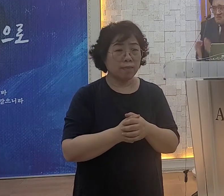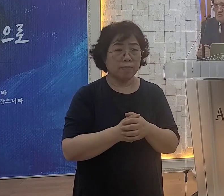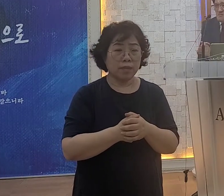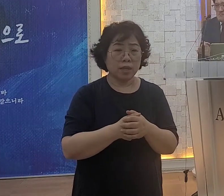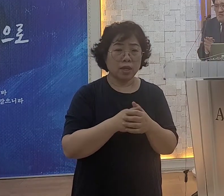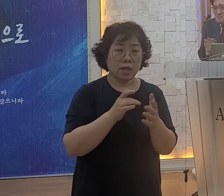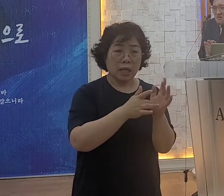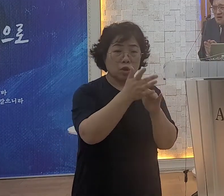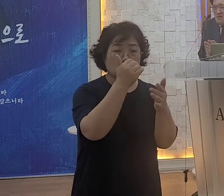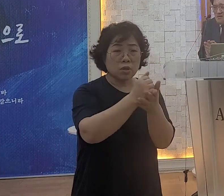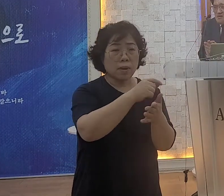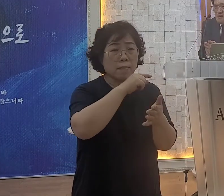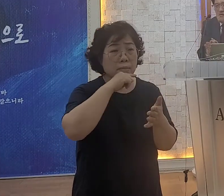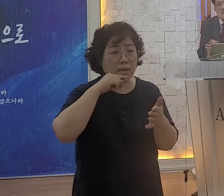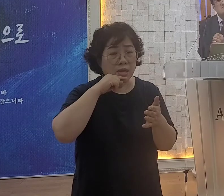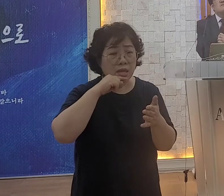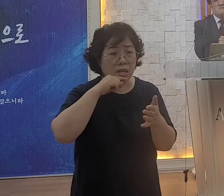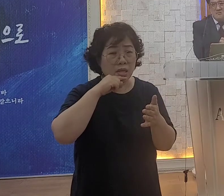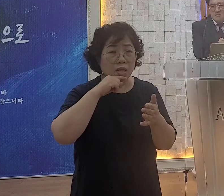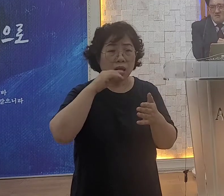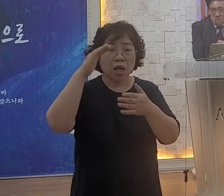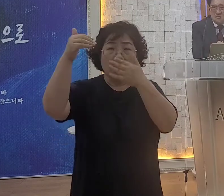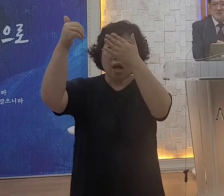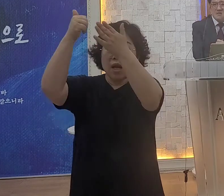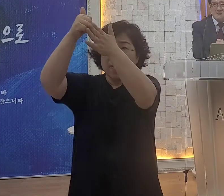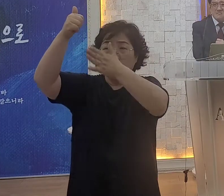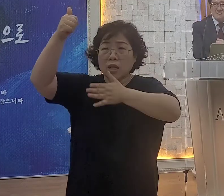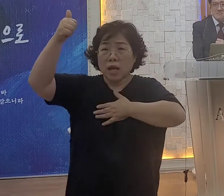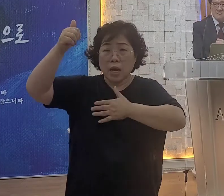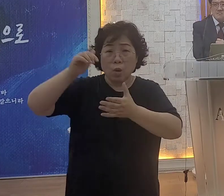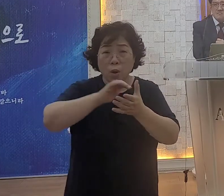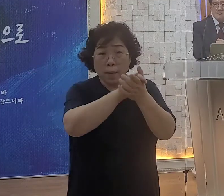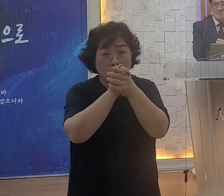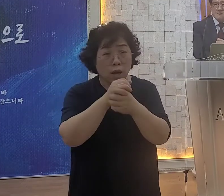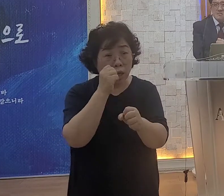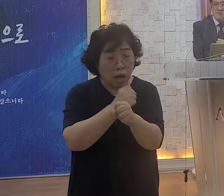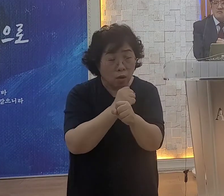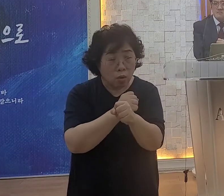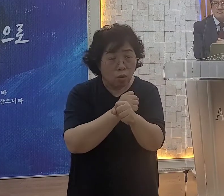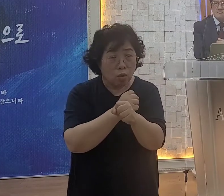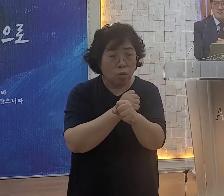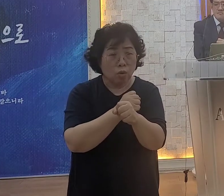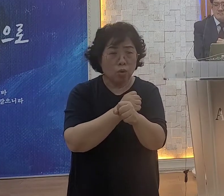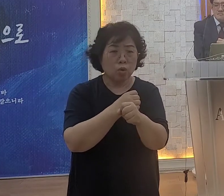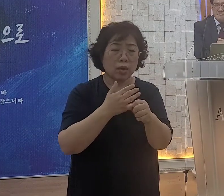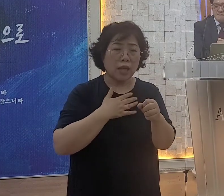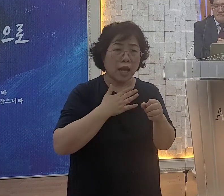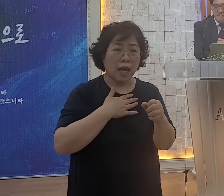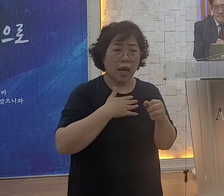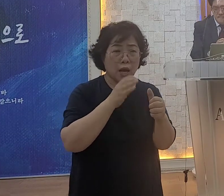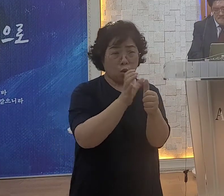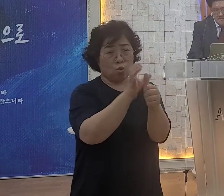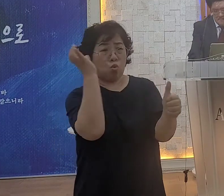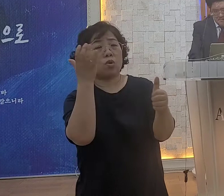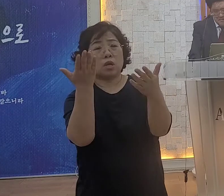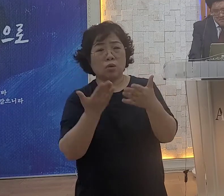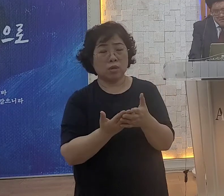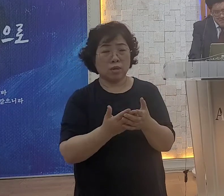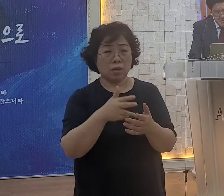화목제물이 되어서 믿습니까? 이거예요. 예수 믿는다. 이거예요.